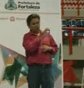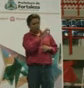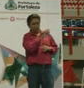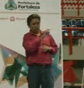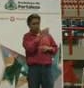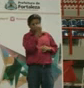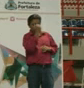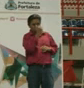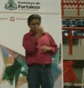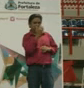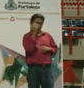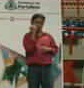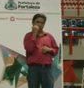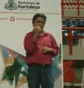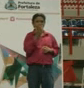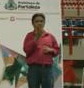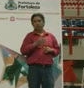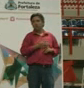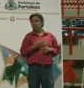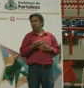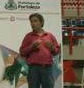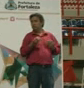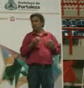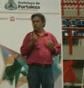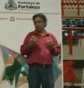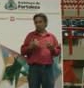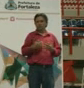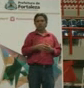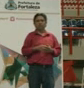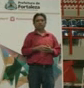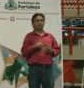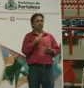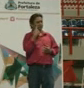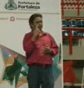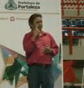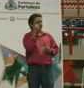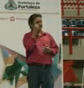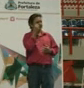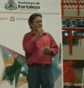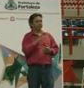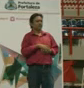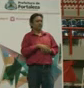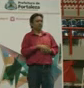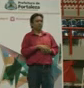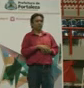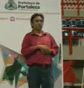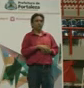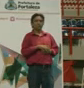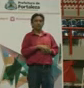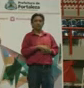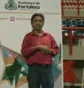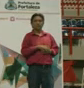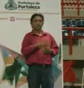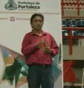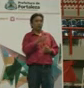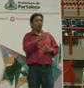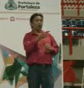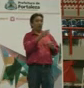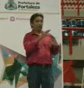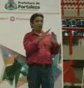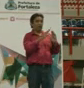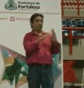de 80? Sabia, eu sei, papai, 12% de 80. Pois diga aí. Aí eu quis ver o raciocínio dele, né? Ele fez assim, ó. Porque na tarefa dentro